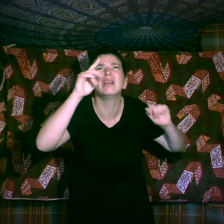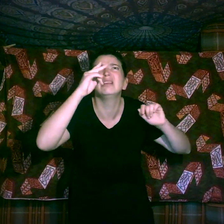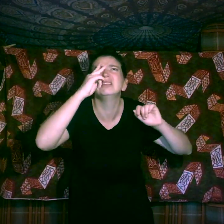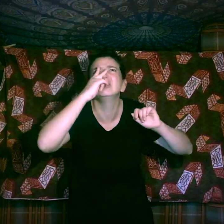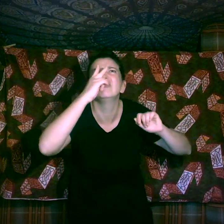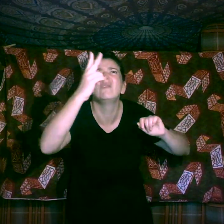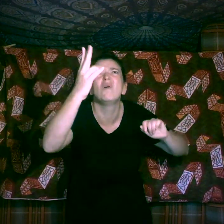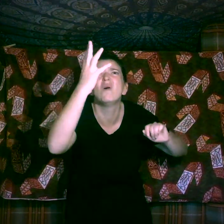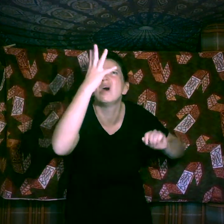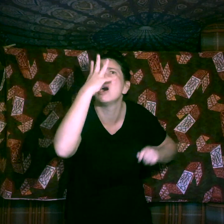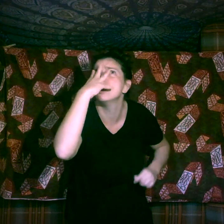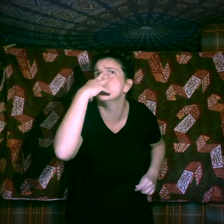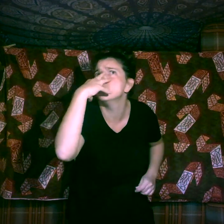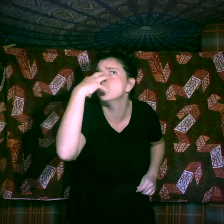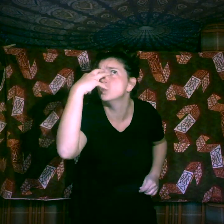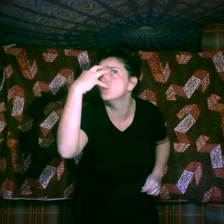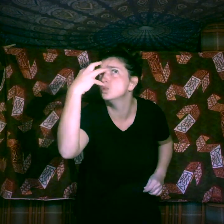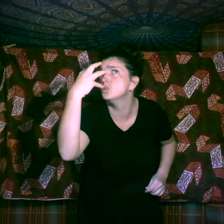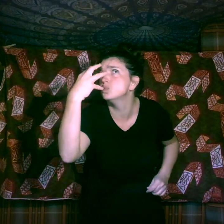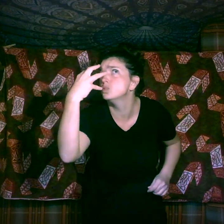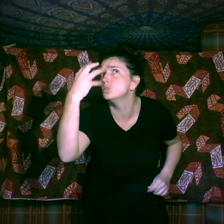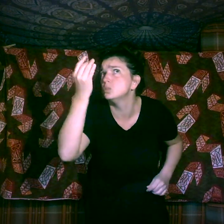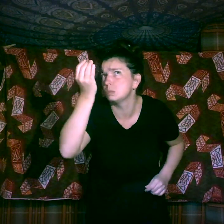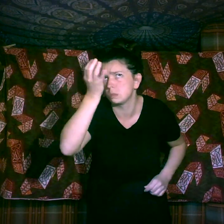Un museau brillant,